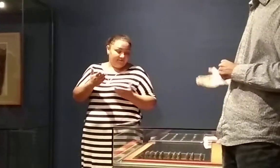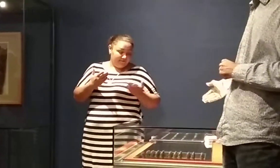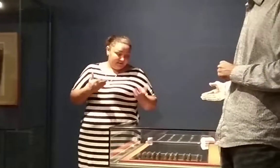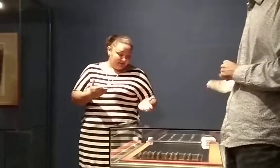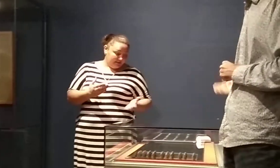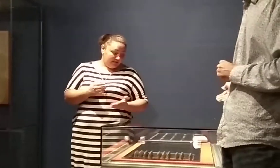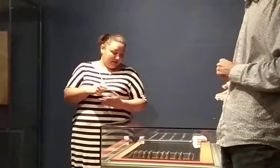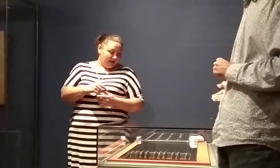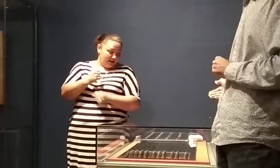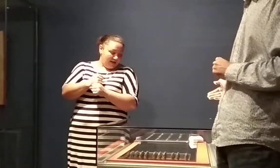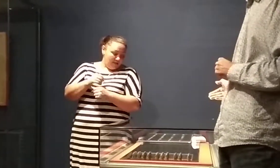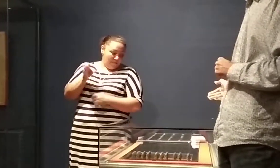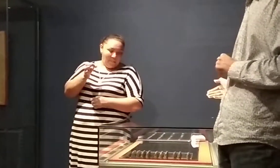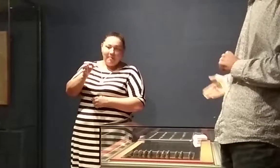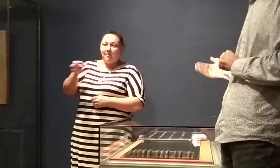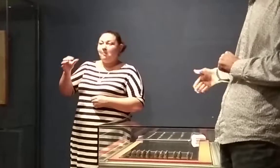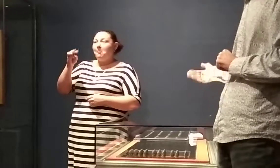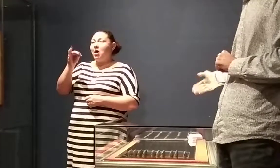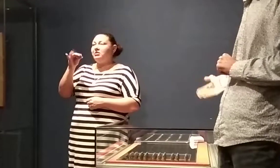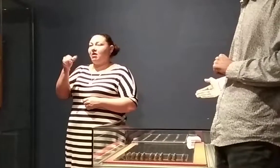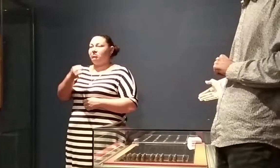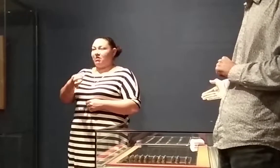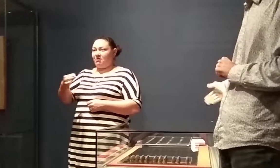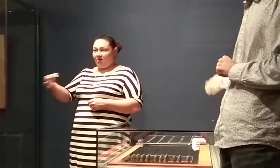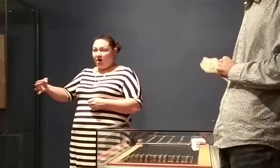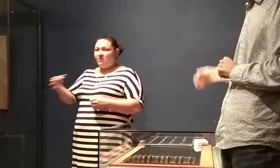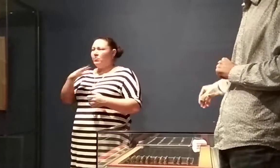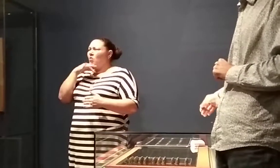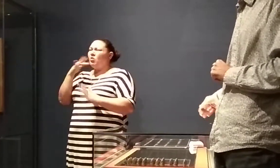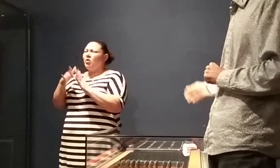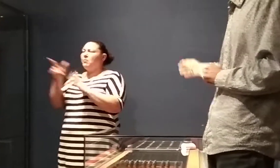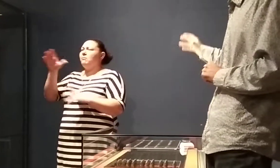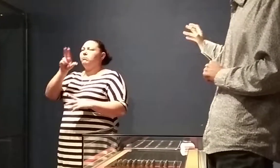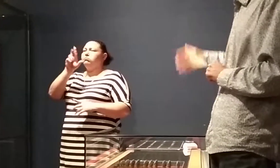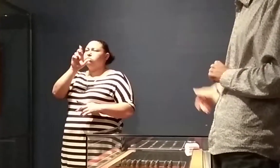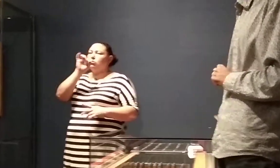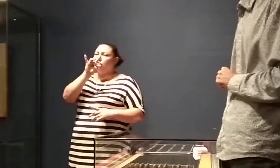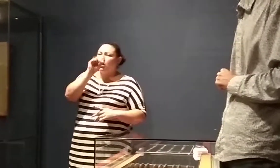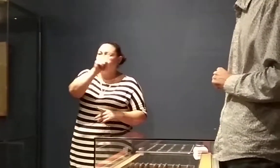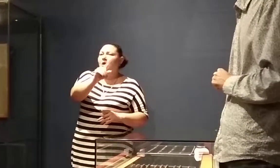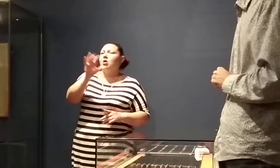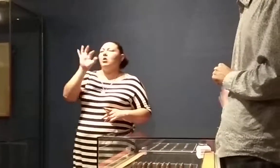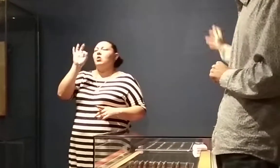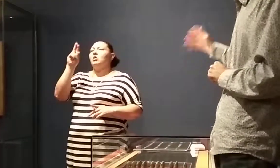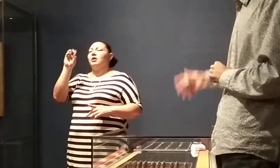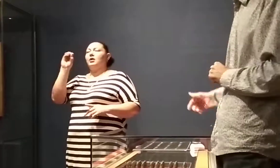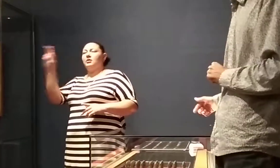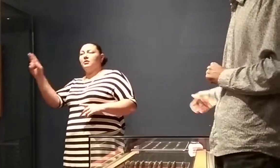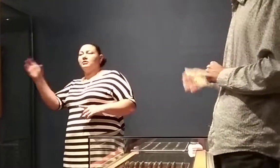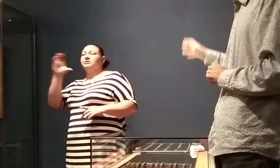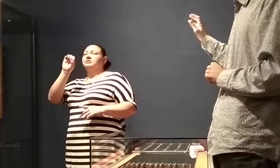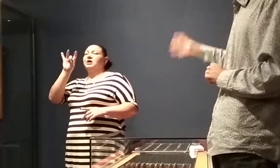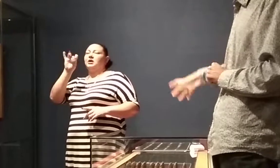Чеканивость монеток во многих городах Затой Арды. В Булгарии, в Акутеке, в Сараях, в Крыму.